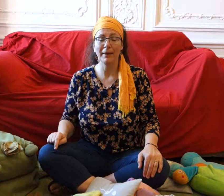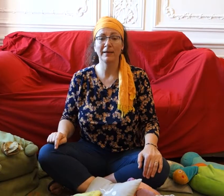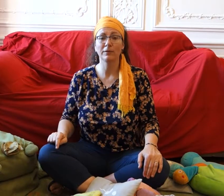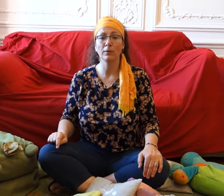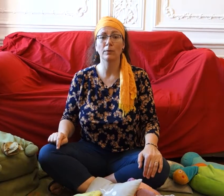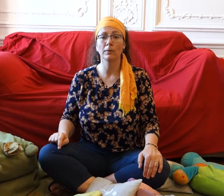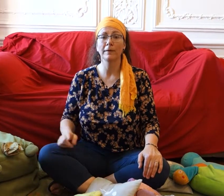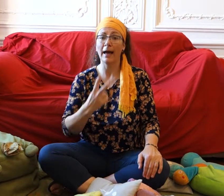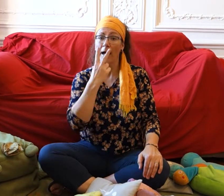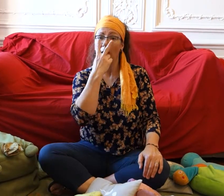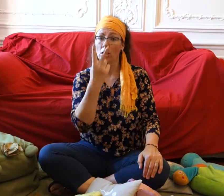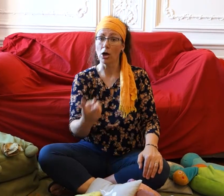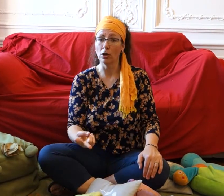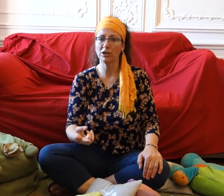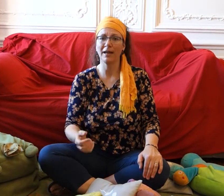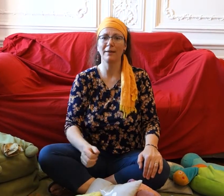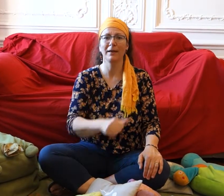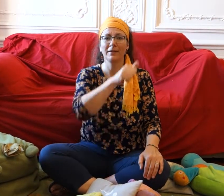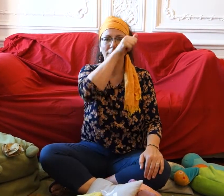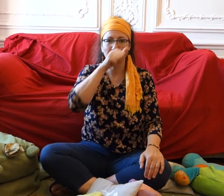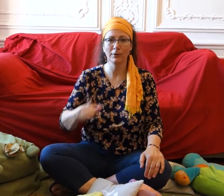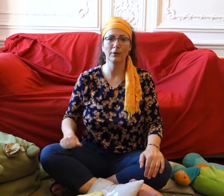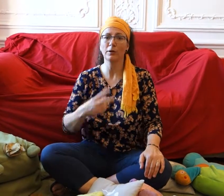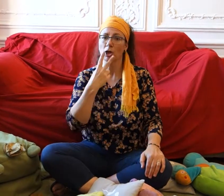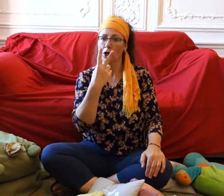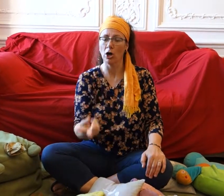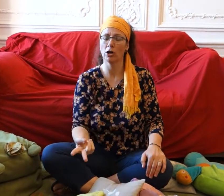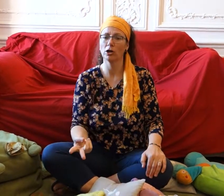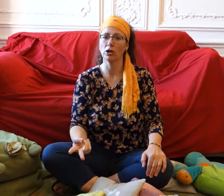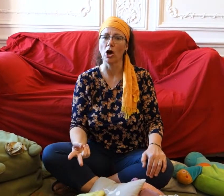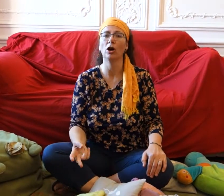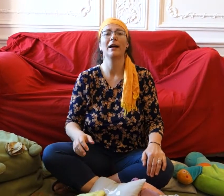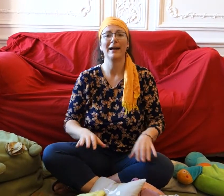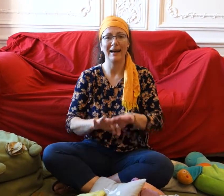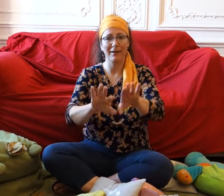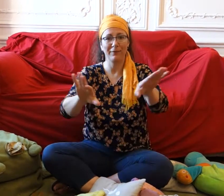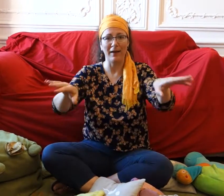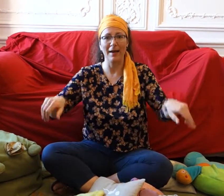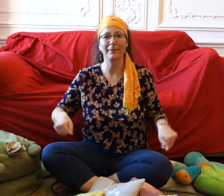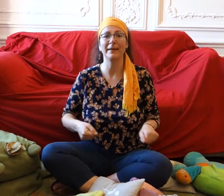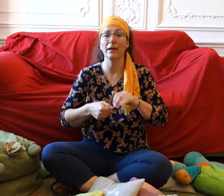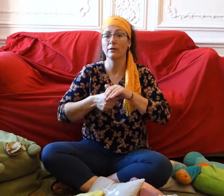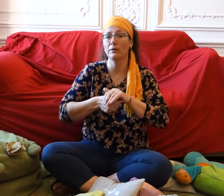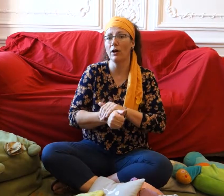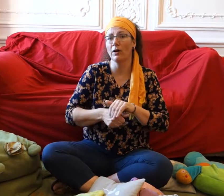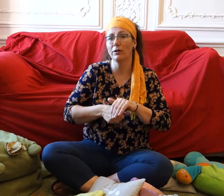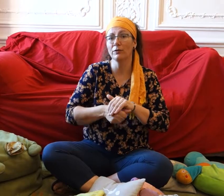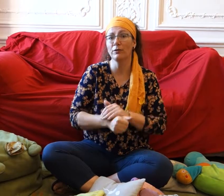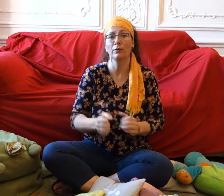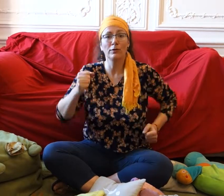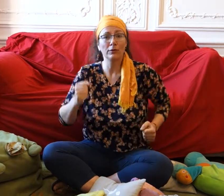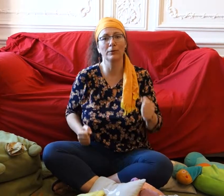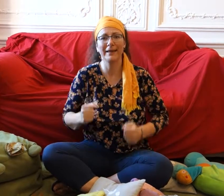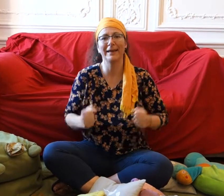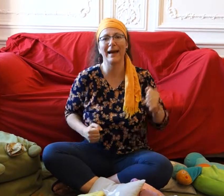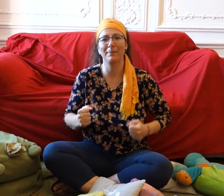Jamais on n'a, jamais on ne, la famille tortue courir